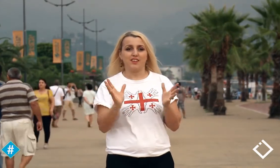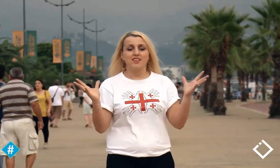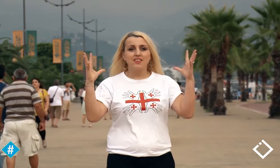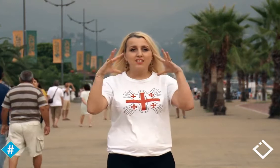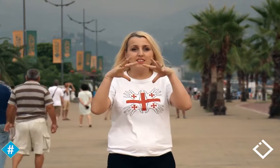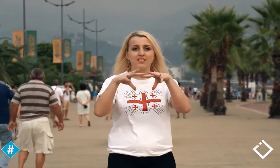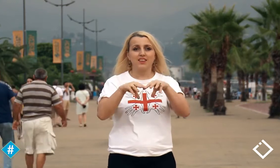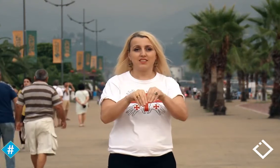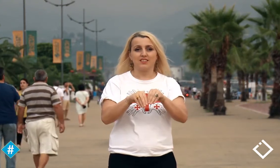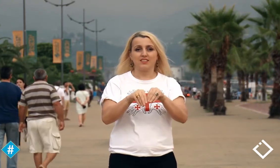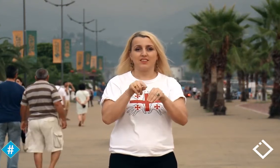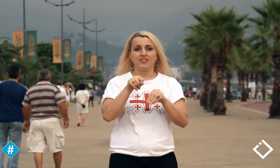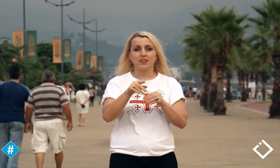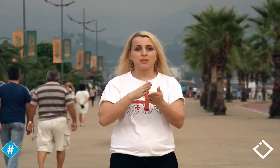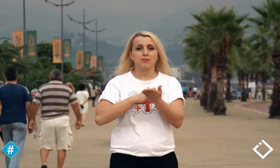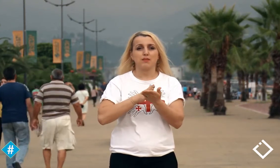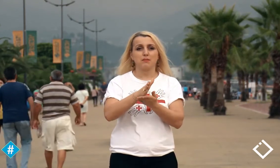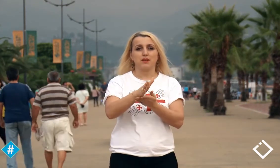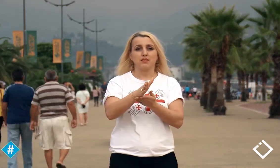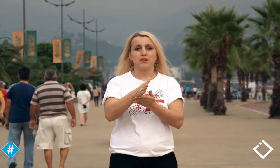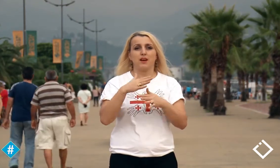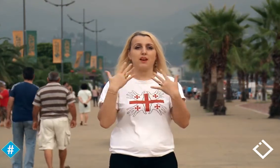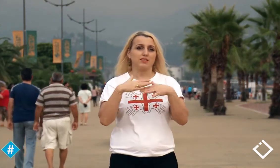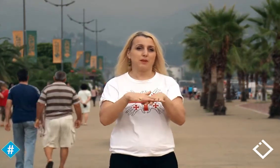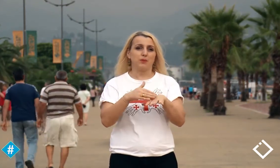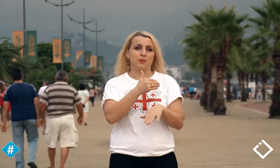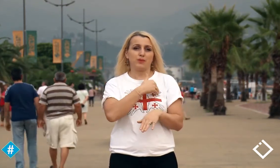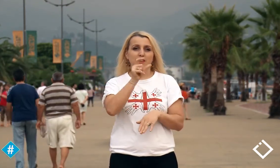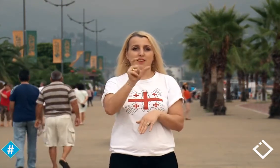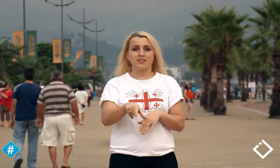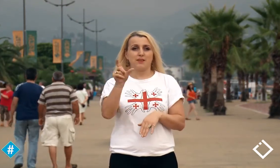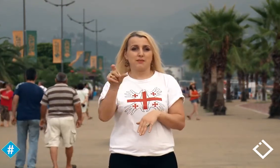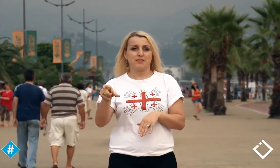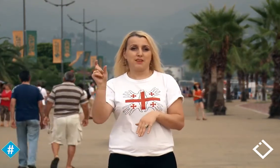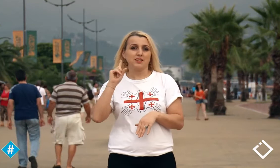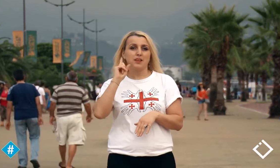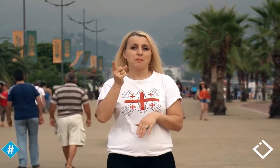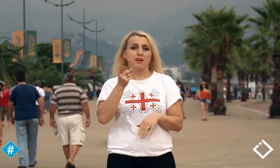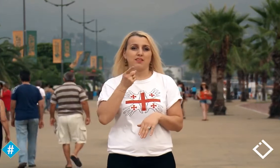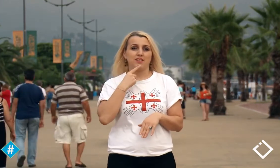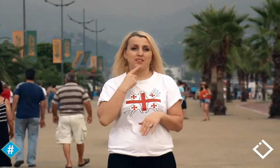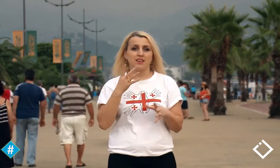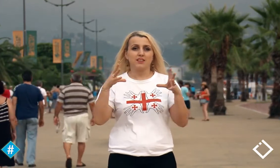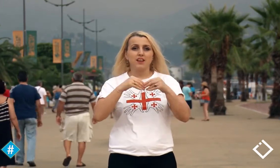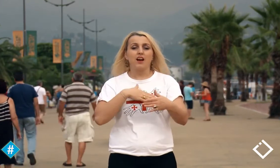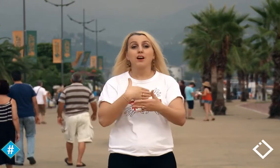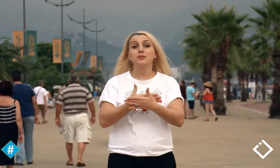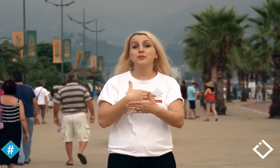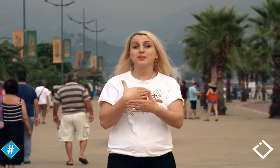თარჯიმნების გარეშე, იქ ადგილზე ყავდეთ საკუთარი თარჯიმნები და ჩვენ არ დაგჭირდეს მიყვანა თარჯიმნების. სვენ დაქვეითებულ ადამიანები